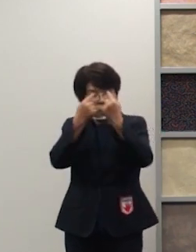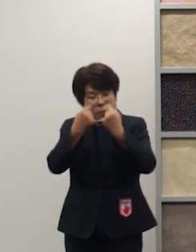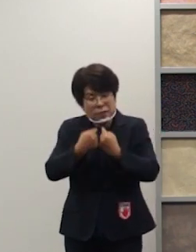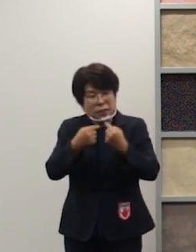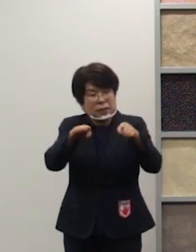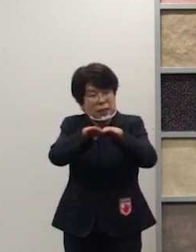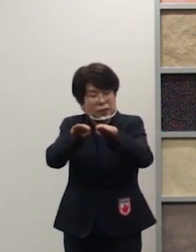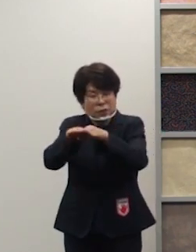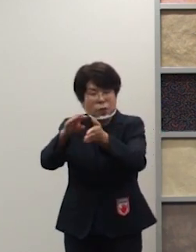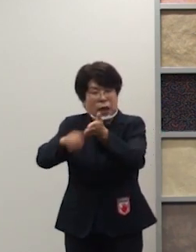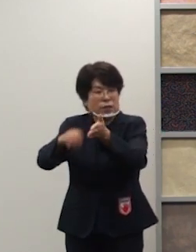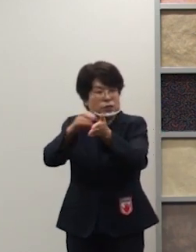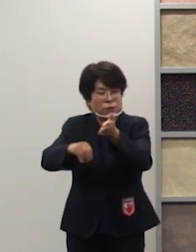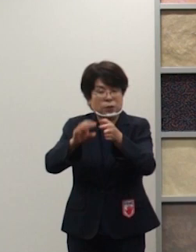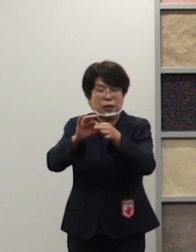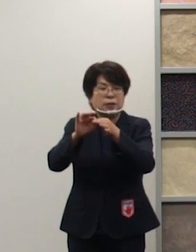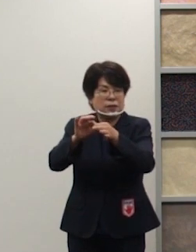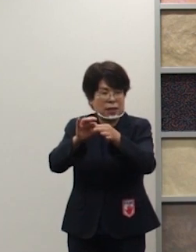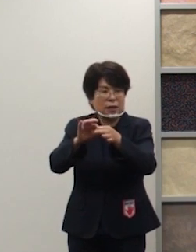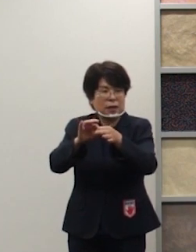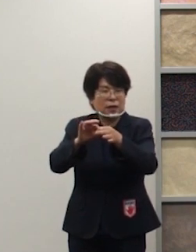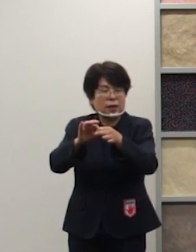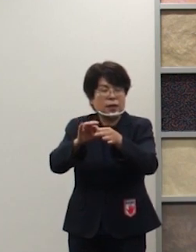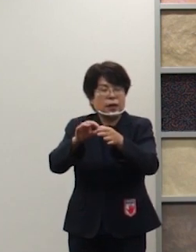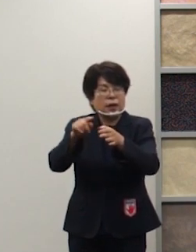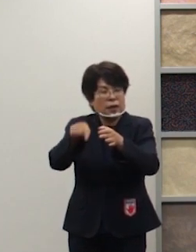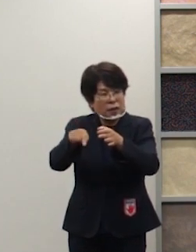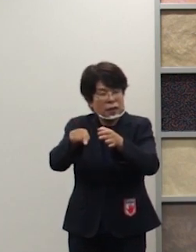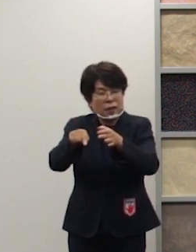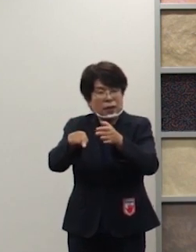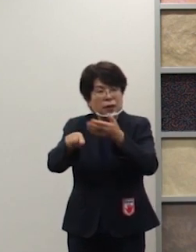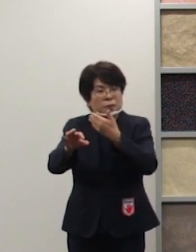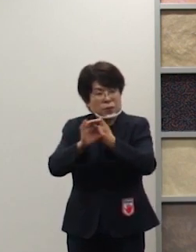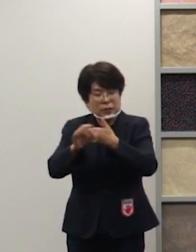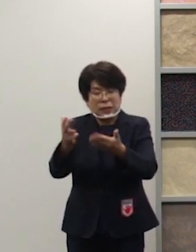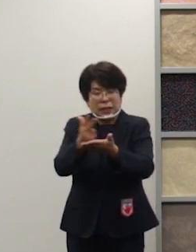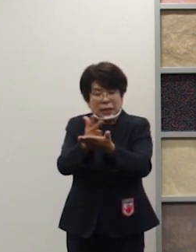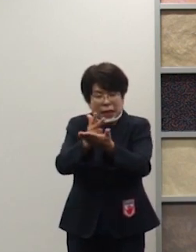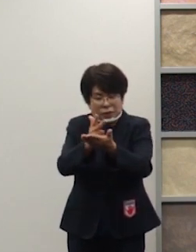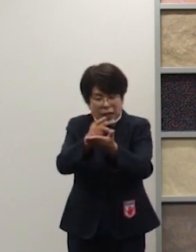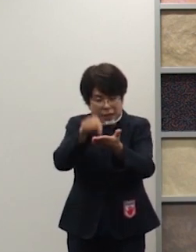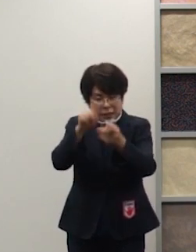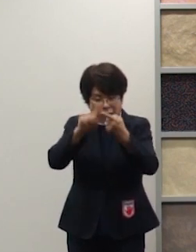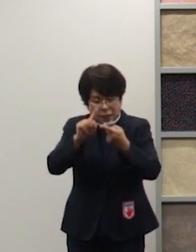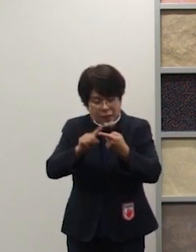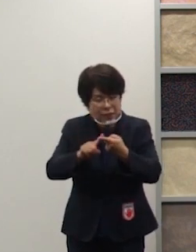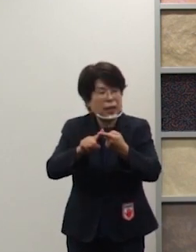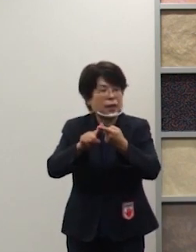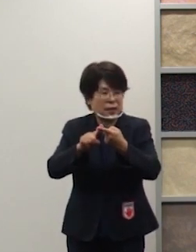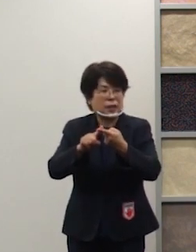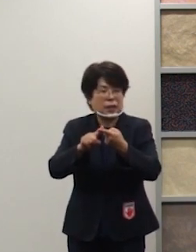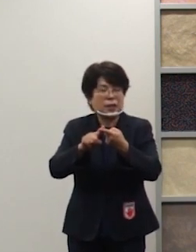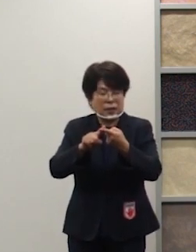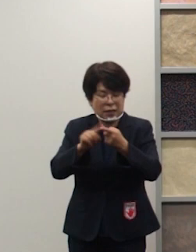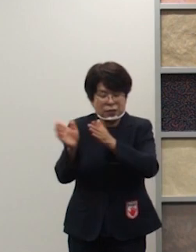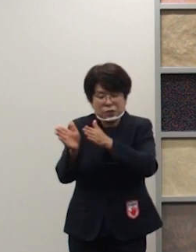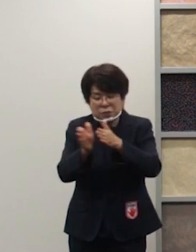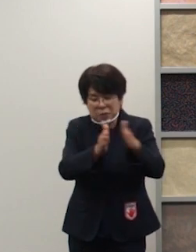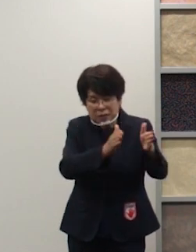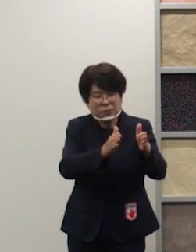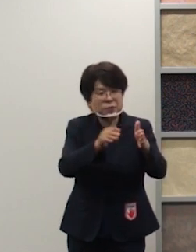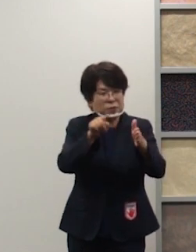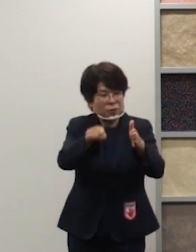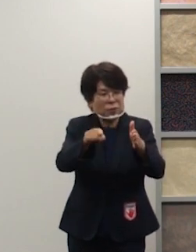、導入するときにですね、その個別にガイドラインを実施して解除するということが安心でき